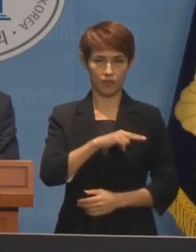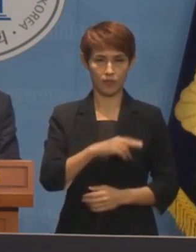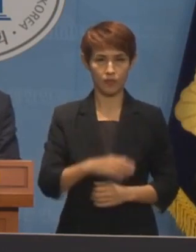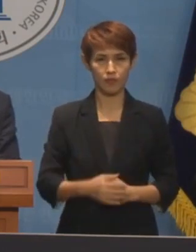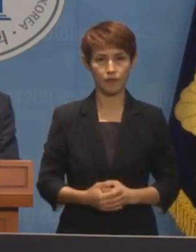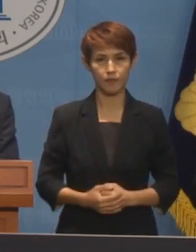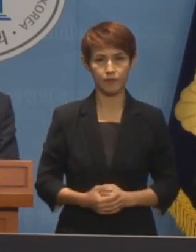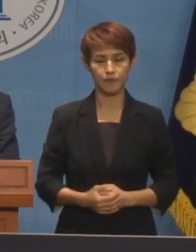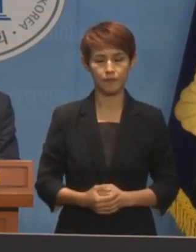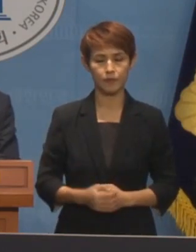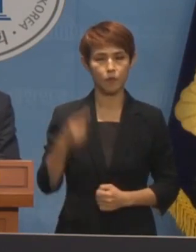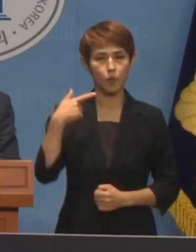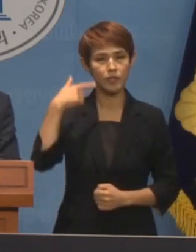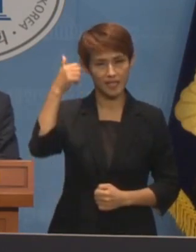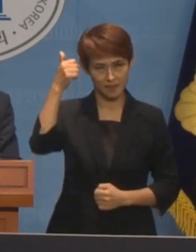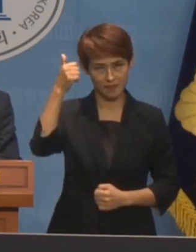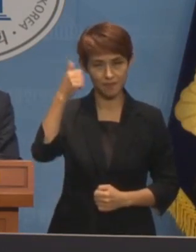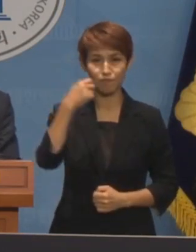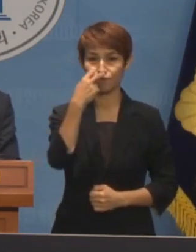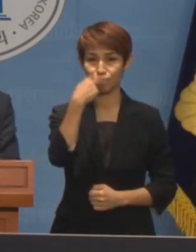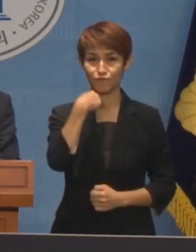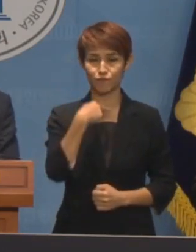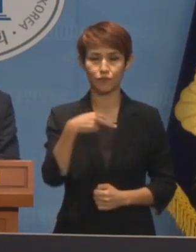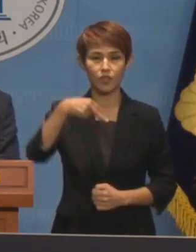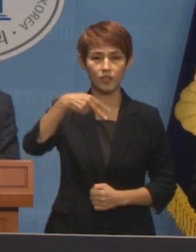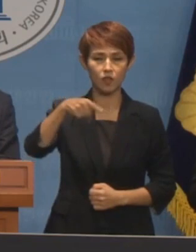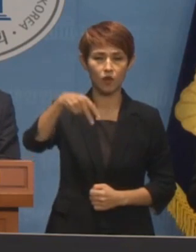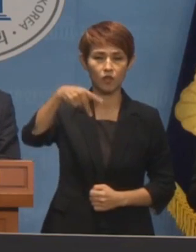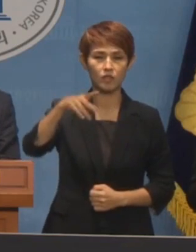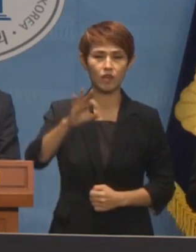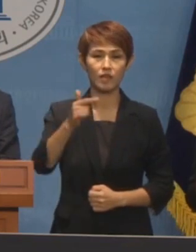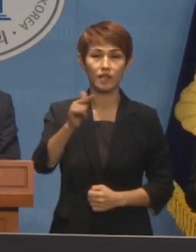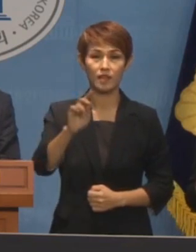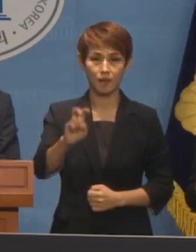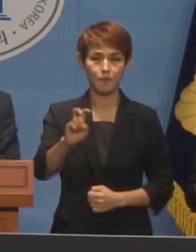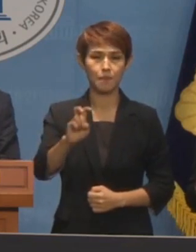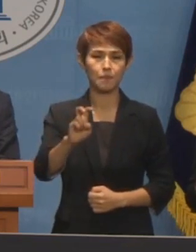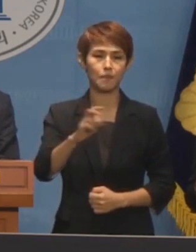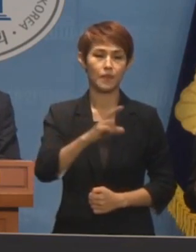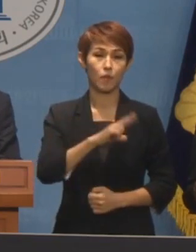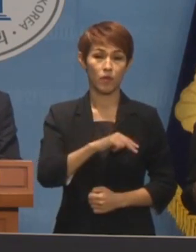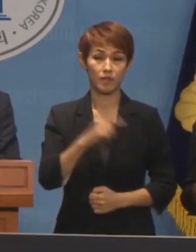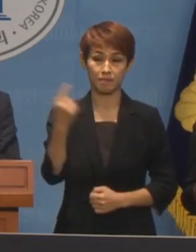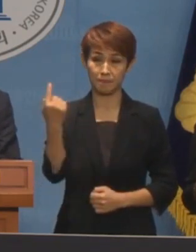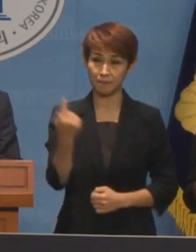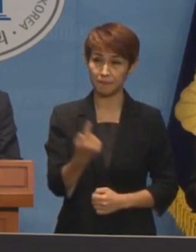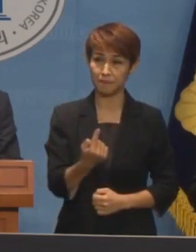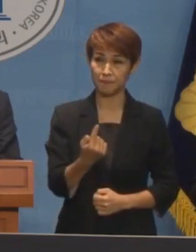의원이시면서 목사님이신 서성란 의원님 나오셔서